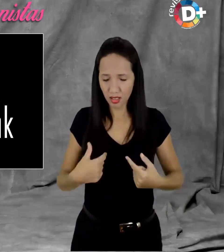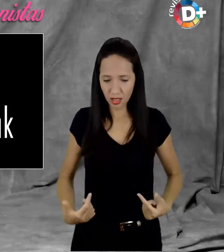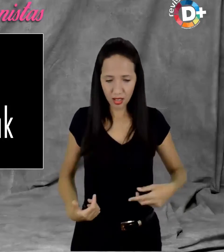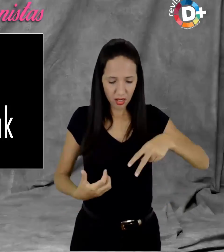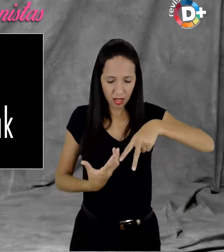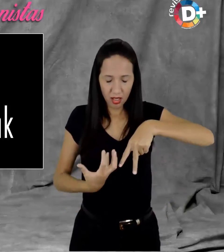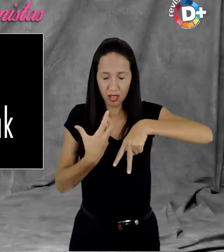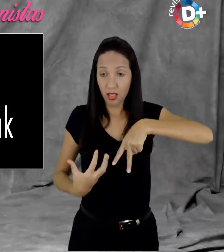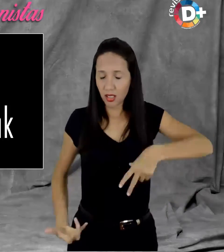formigar.